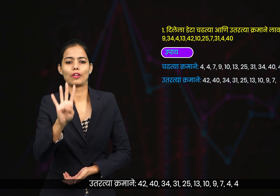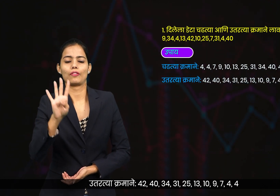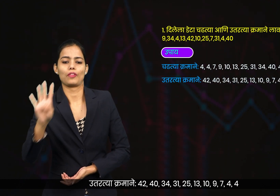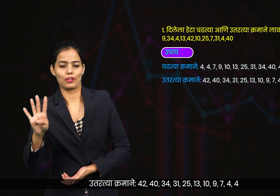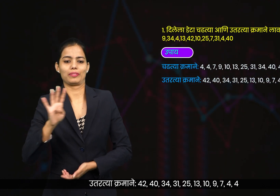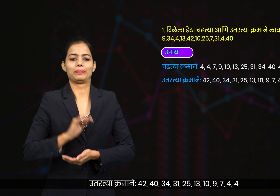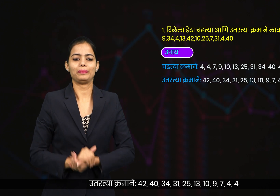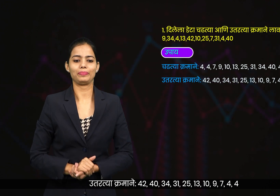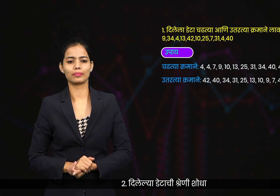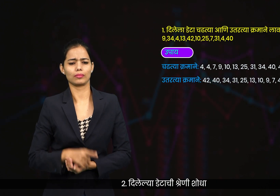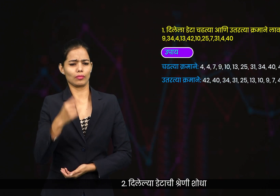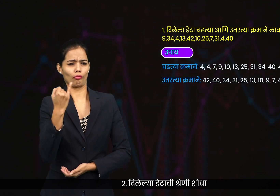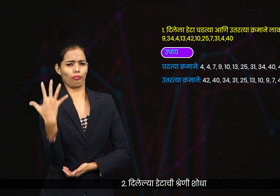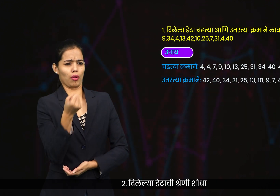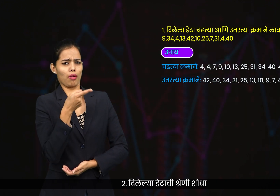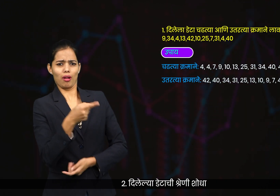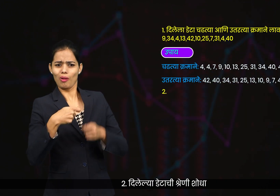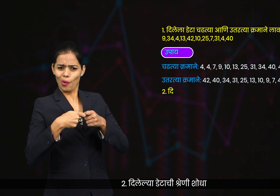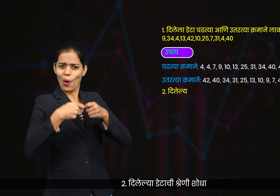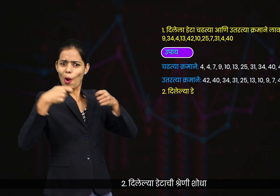4, 4। दिलेल्या डेटाची श्रेणी ओळखा।